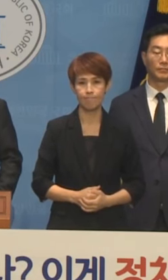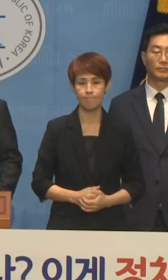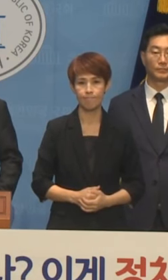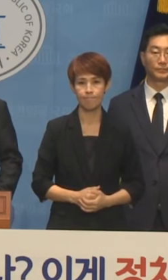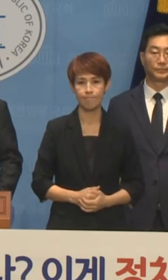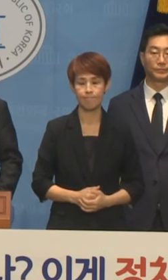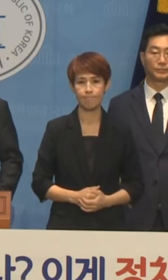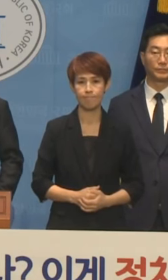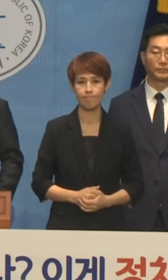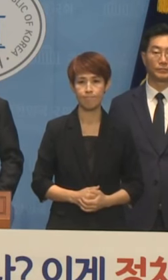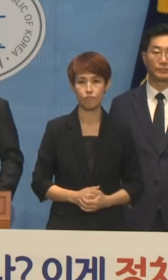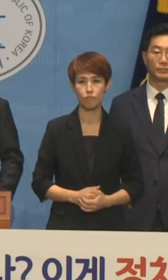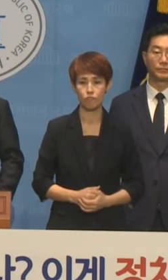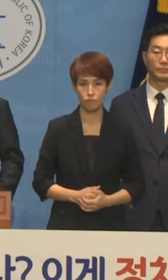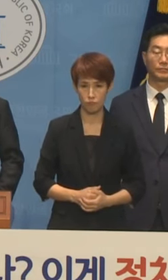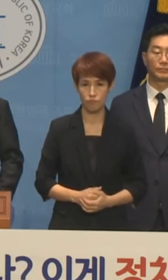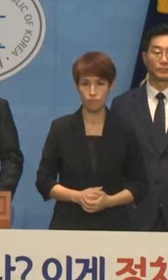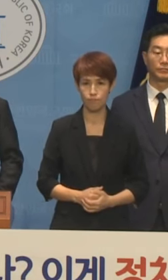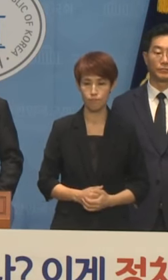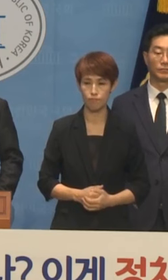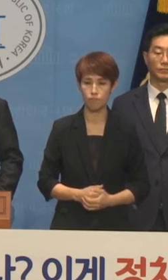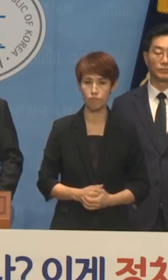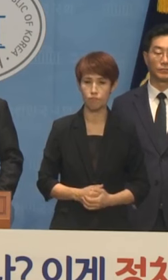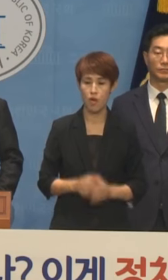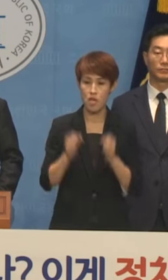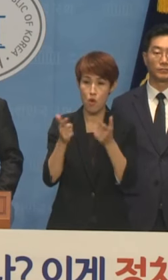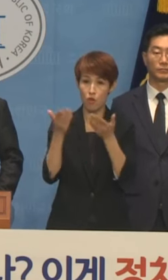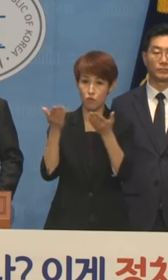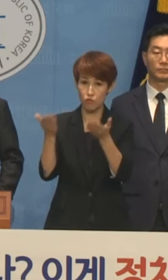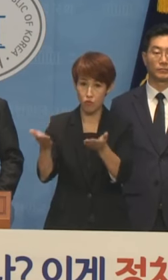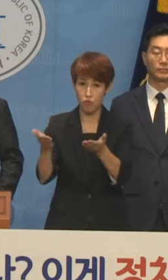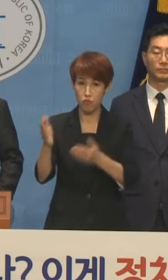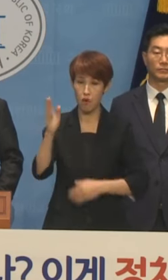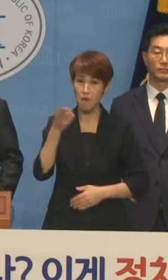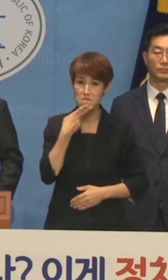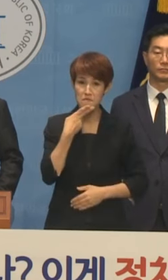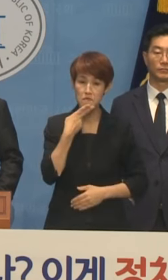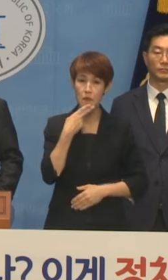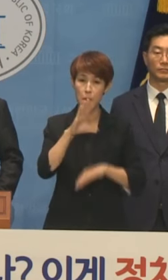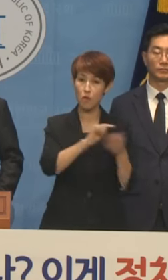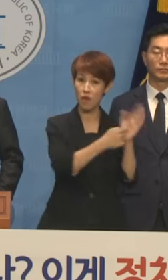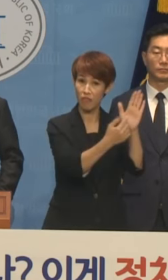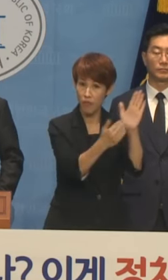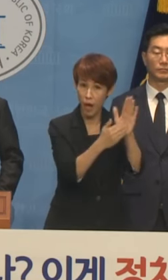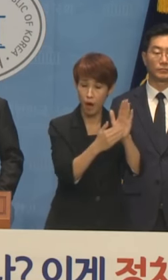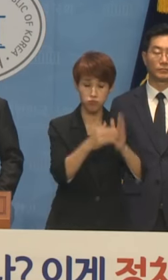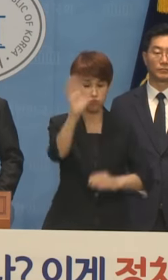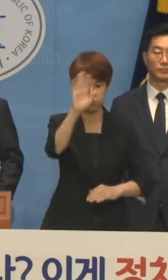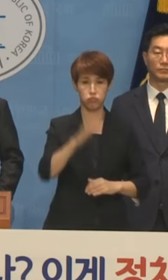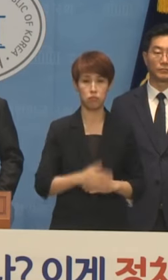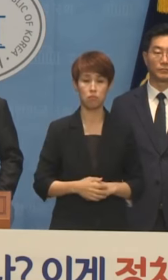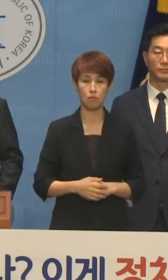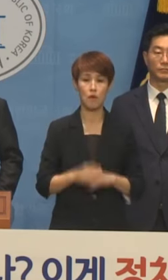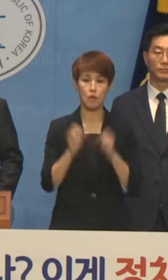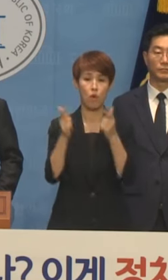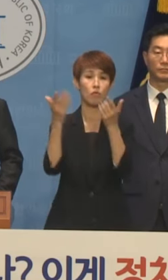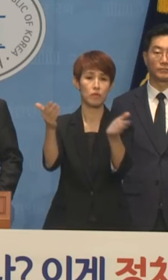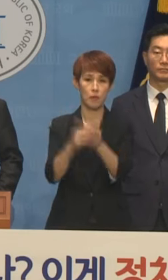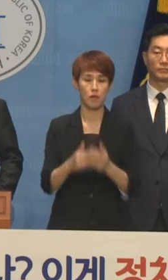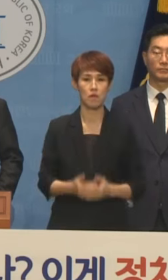저희가 반론 기회를 주지 않고 그 일방적으로 보도했다라고 한 건 사실이 아닙니다. 김영철 검사와